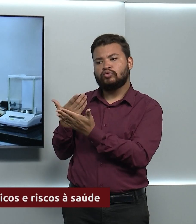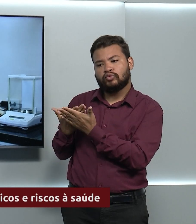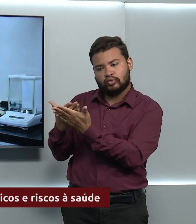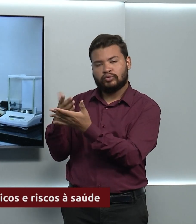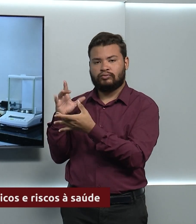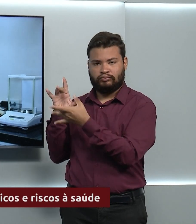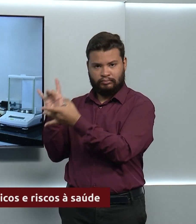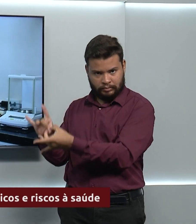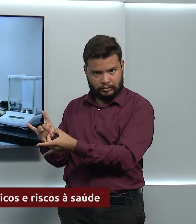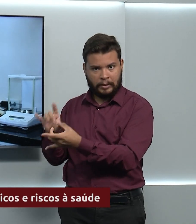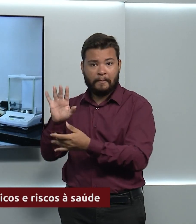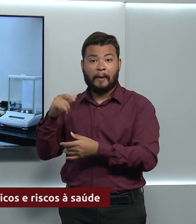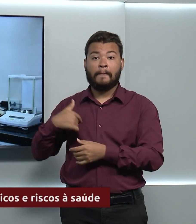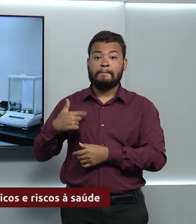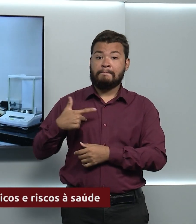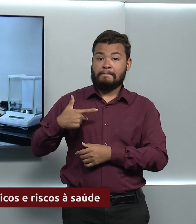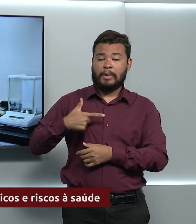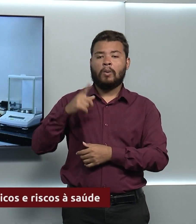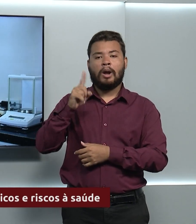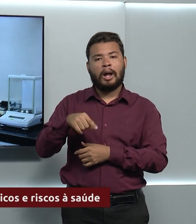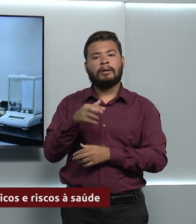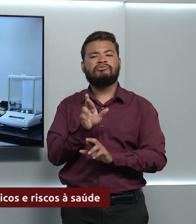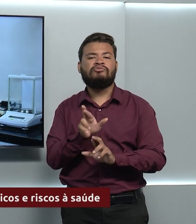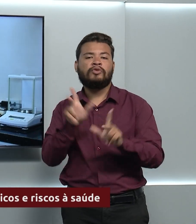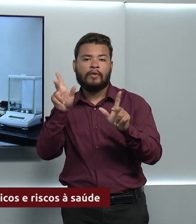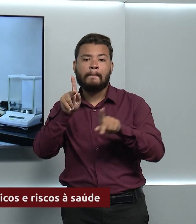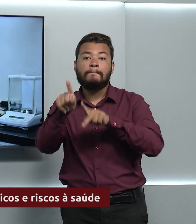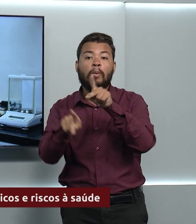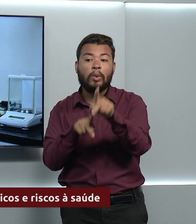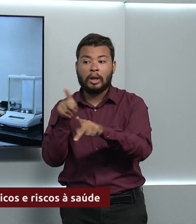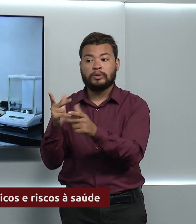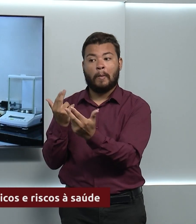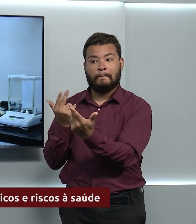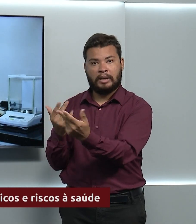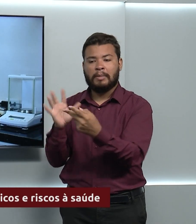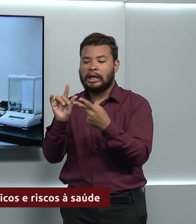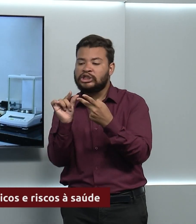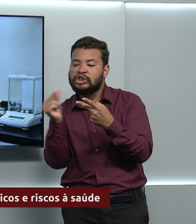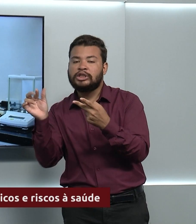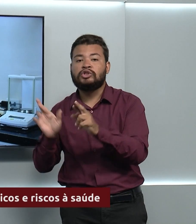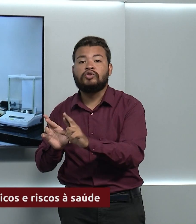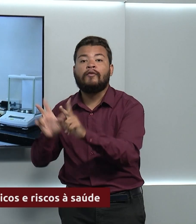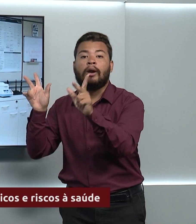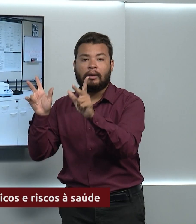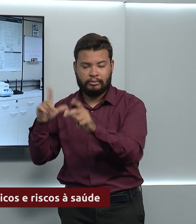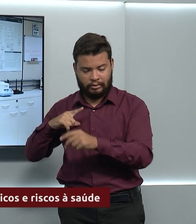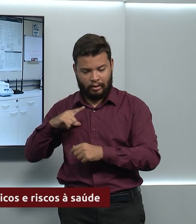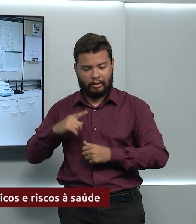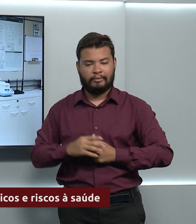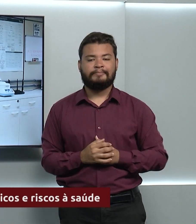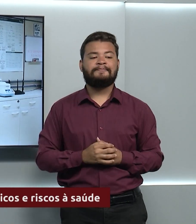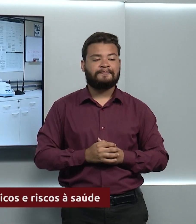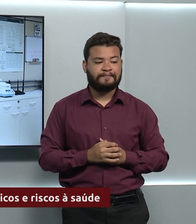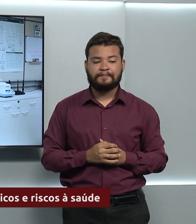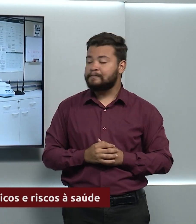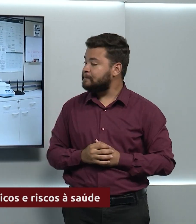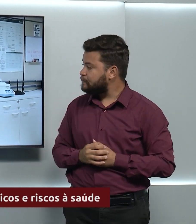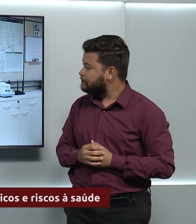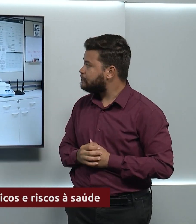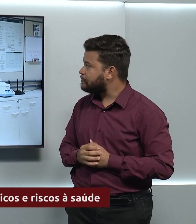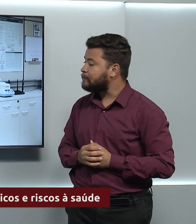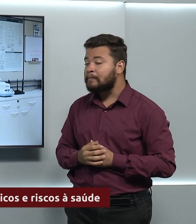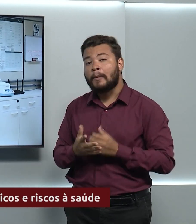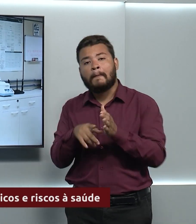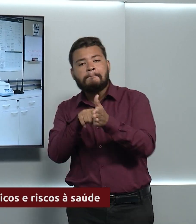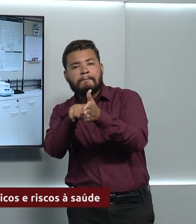com outros genes, mas na mesma população e usando também a exposição a agrotóxicos. As pesquisas constataram que a